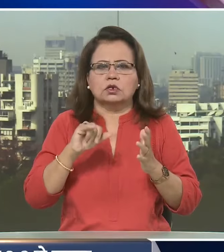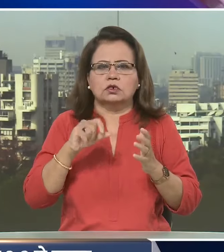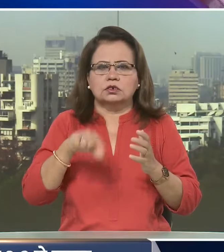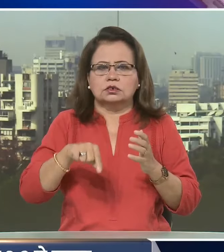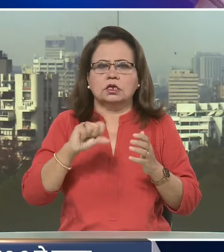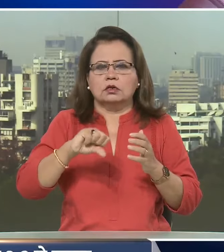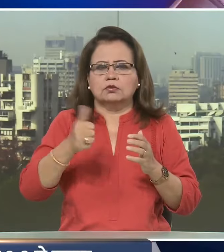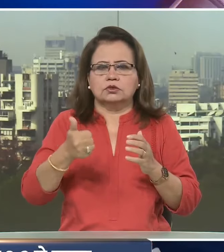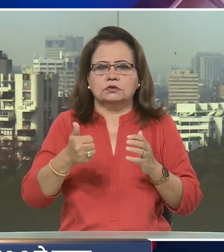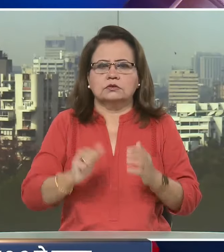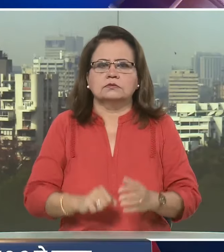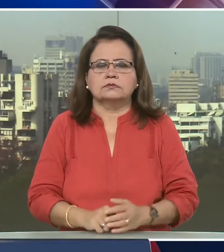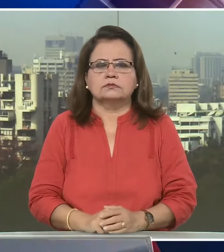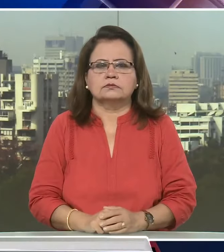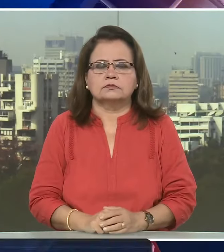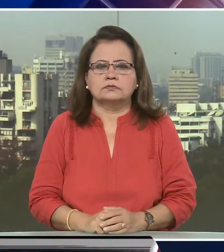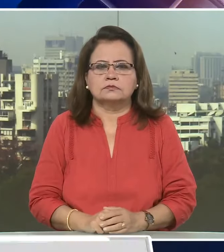जीता था।